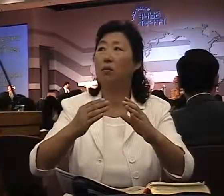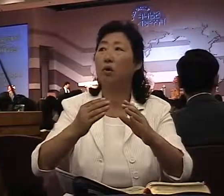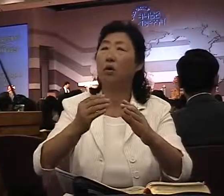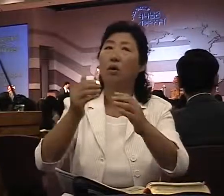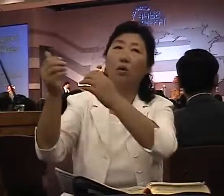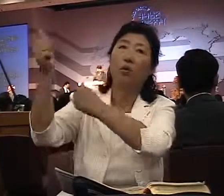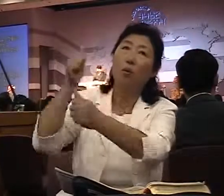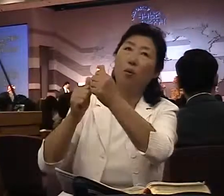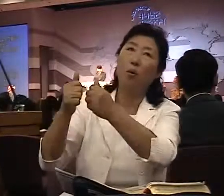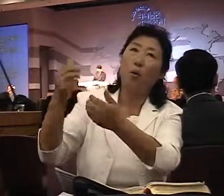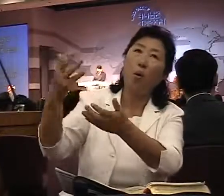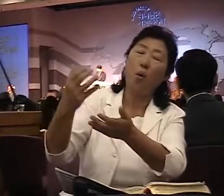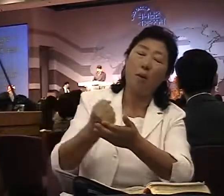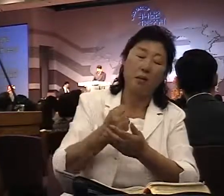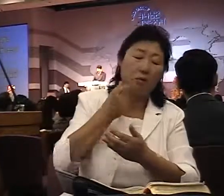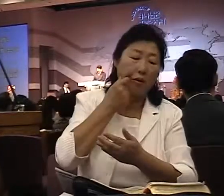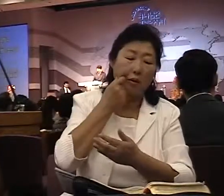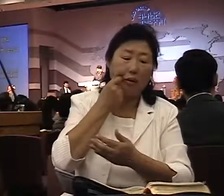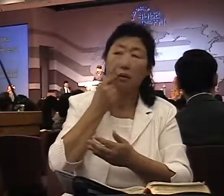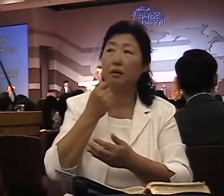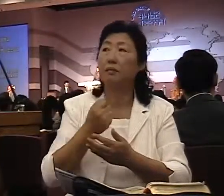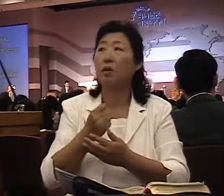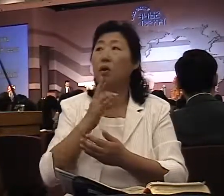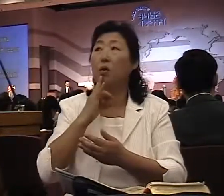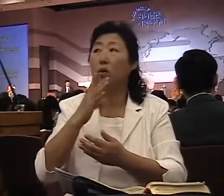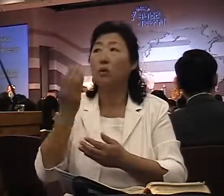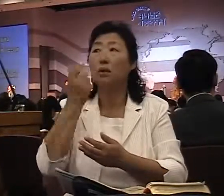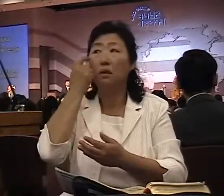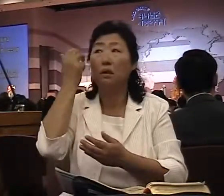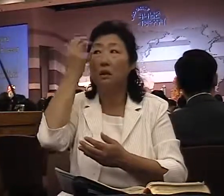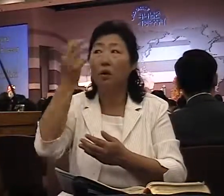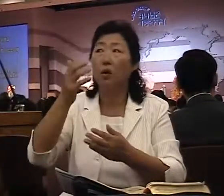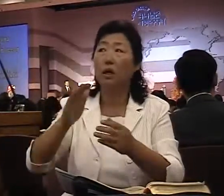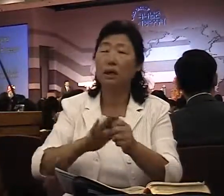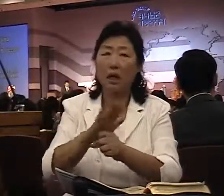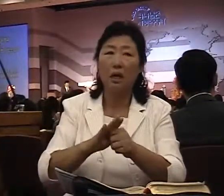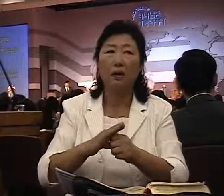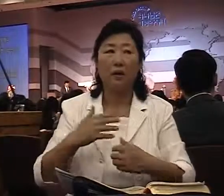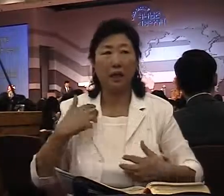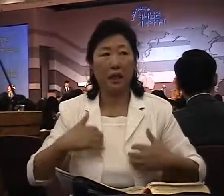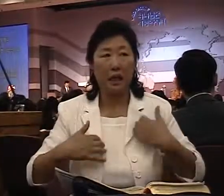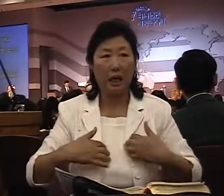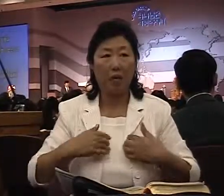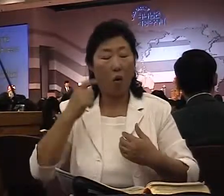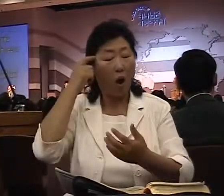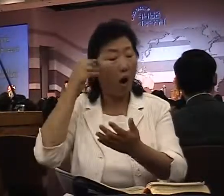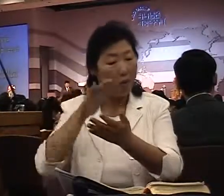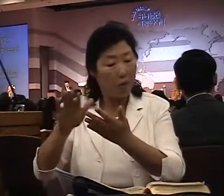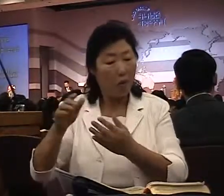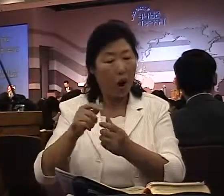받지 못할 것이요 오직 성령의 열매는 사랑과 희락과 화평과 오래 참음과